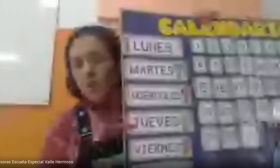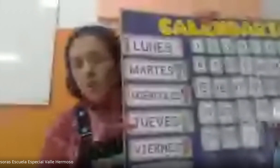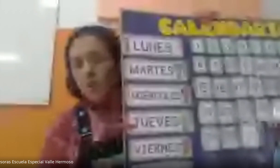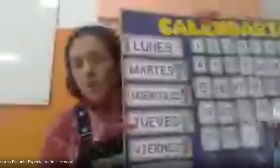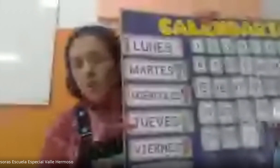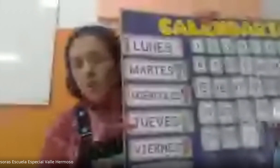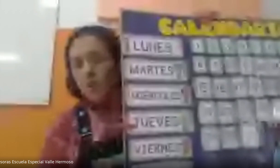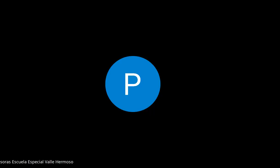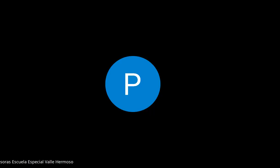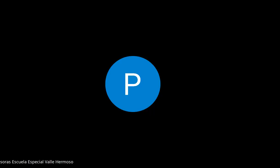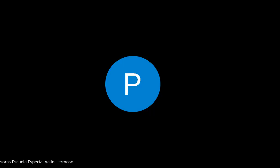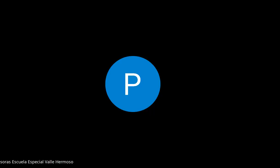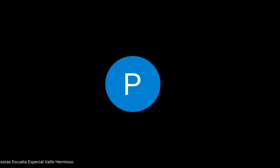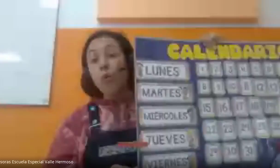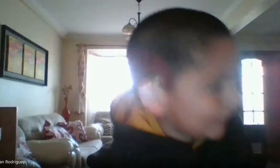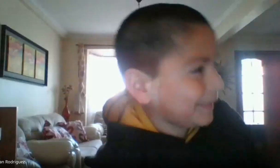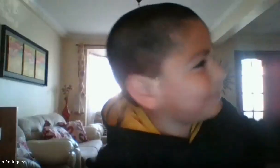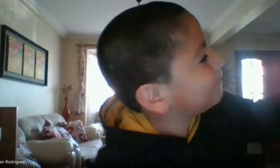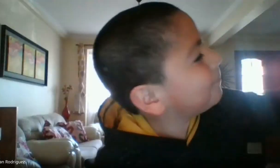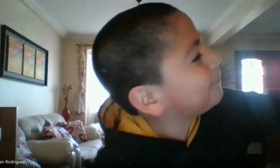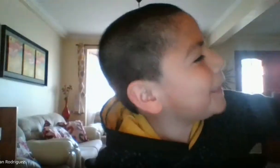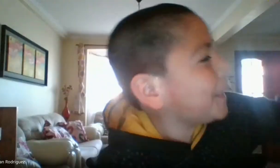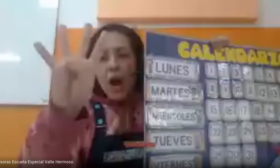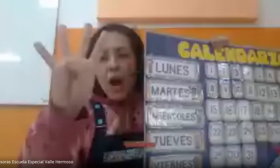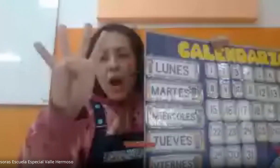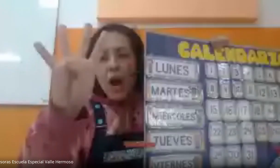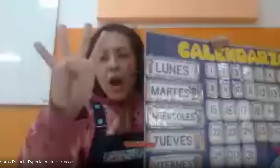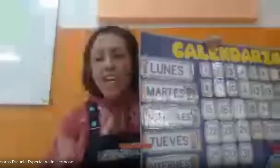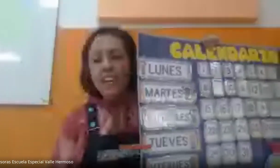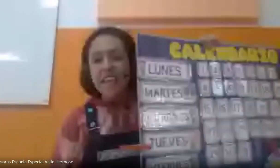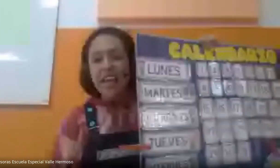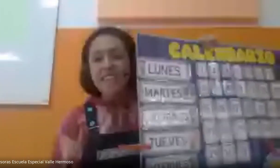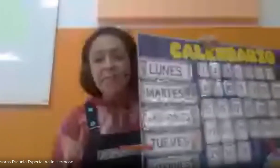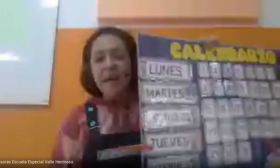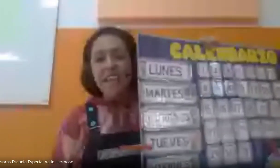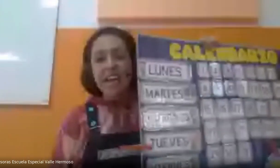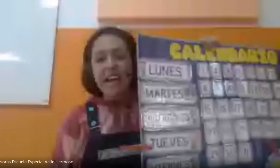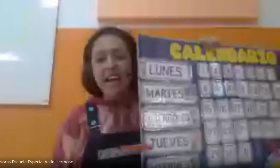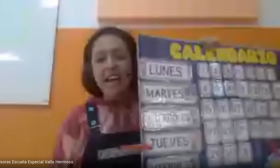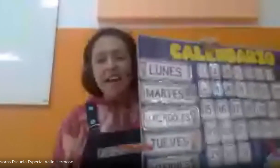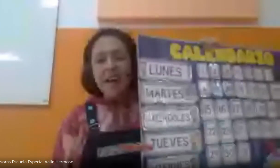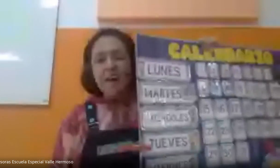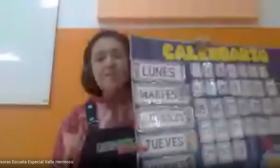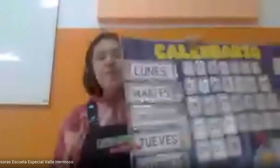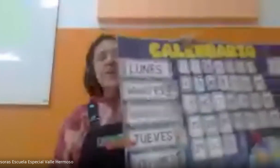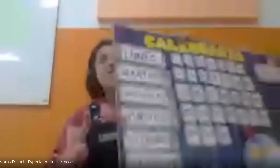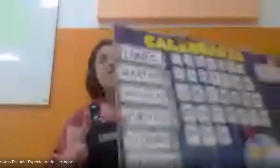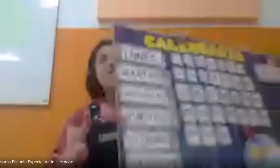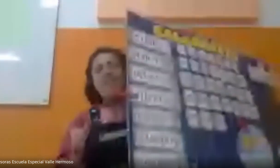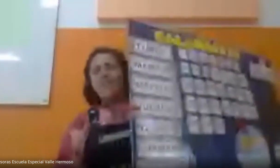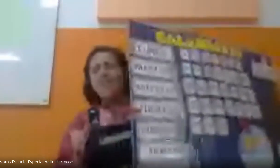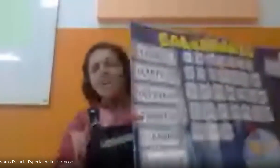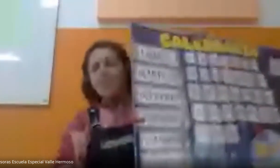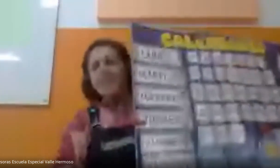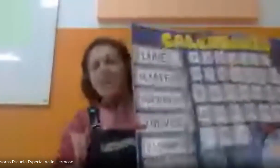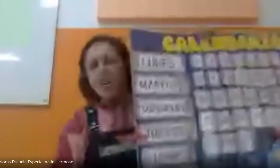Jueves, excelente. ¡Jueves! Jueves, el cuarto día de la semana. Muy bien, a ver, vamos a repasar los